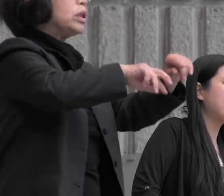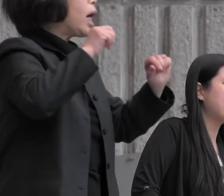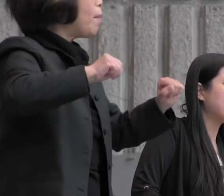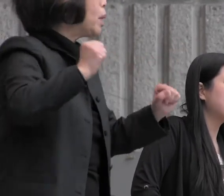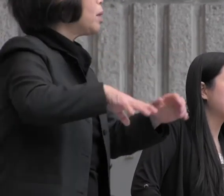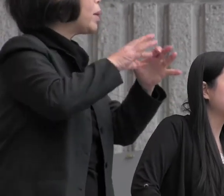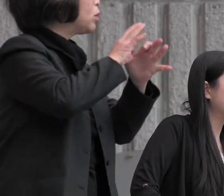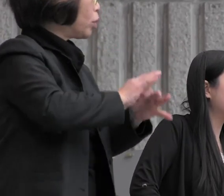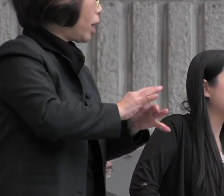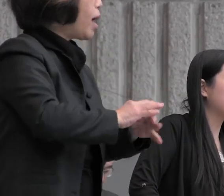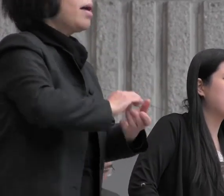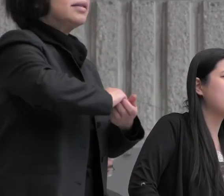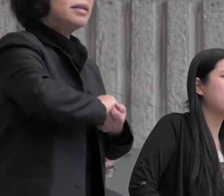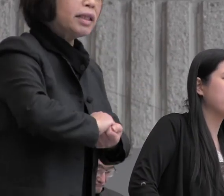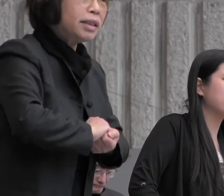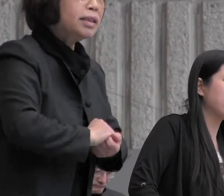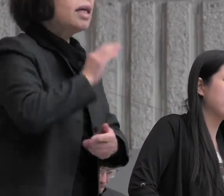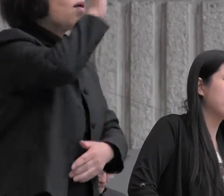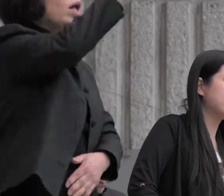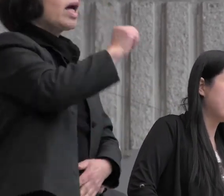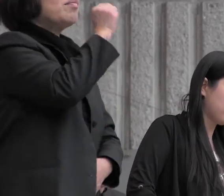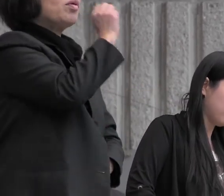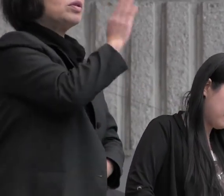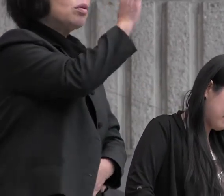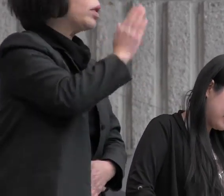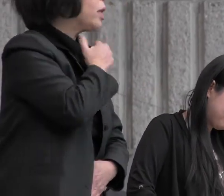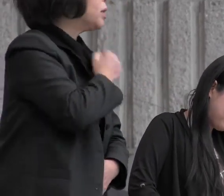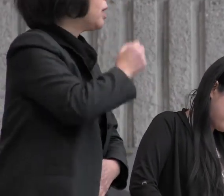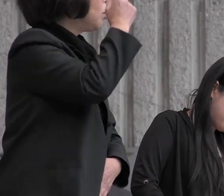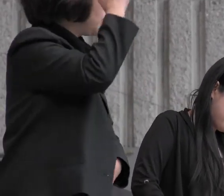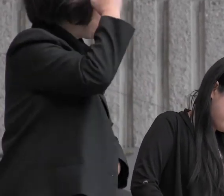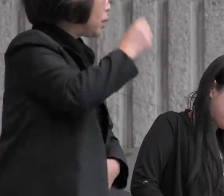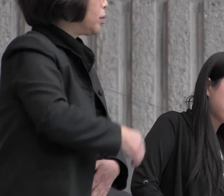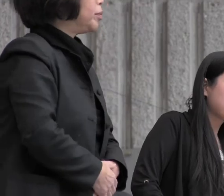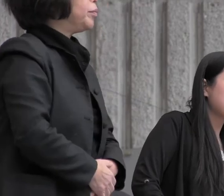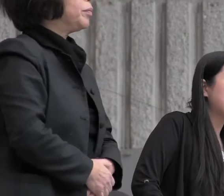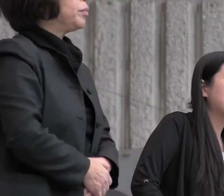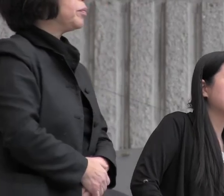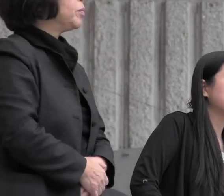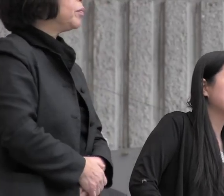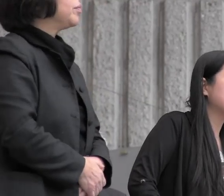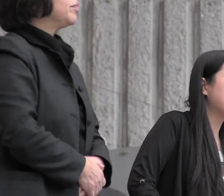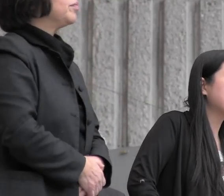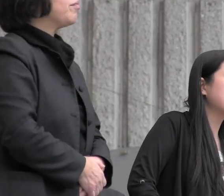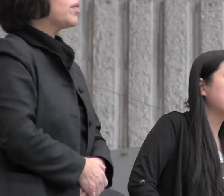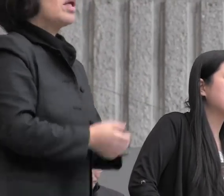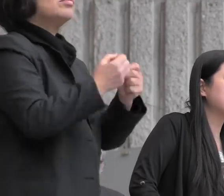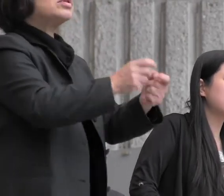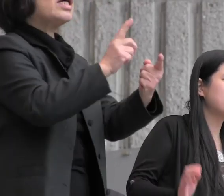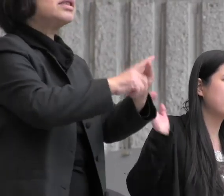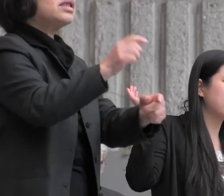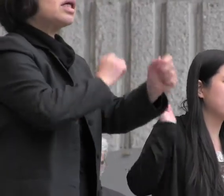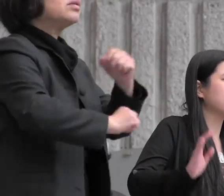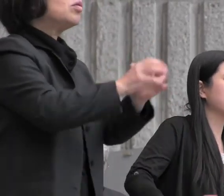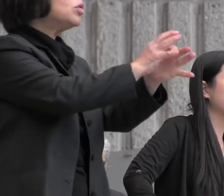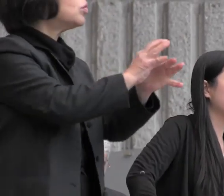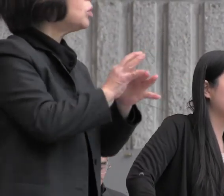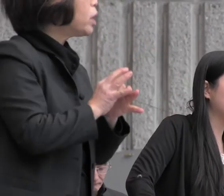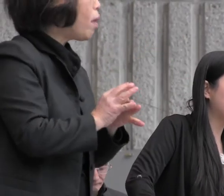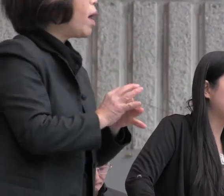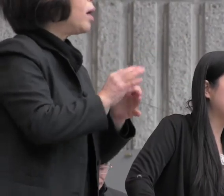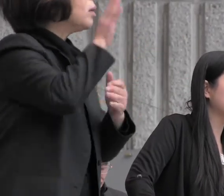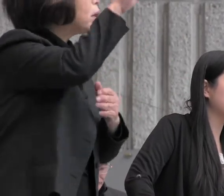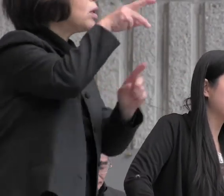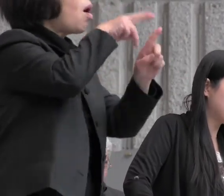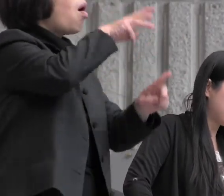ので、ぜひこれからもよろしくお願いしたいと思います。 まあ、具体的な活動については後ほど